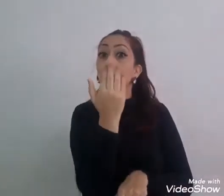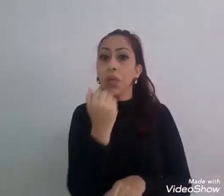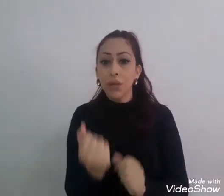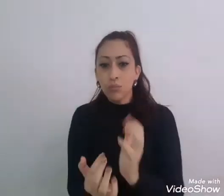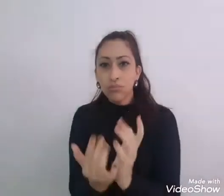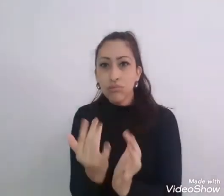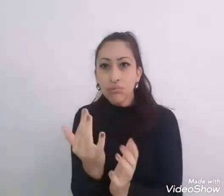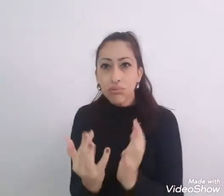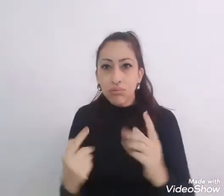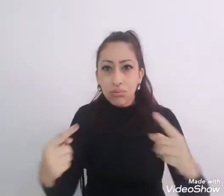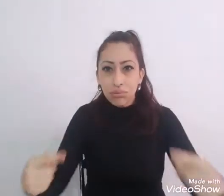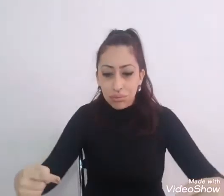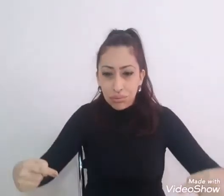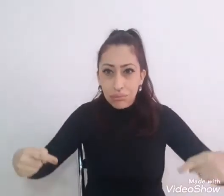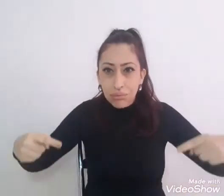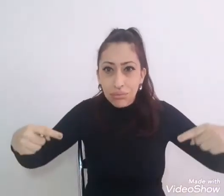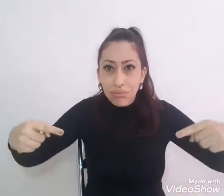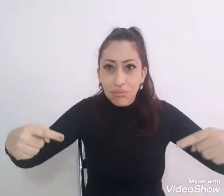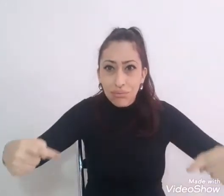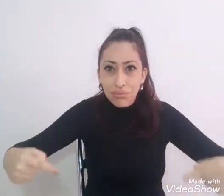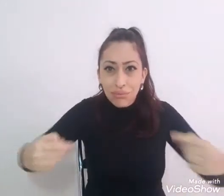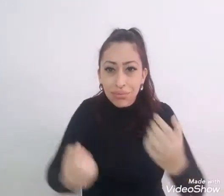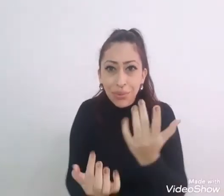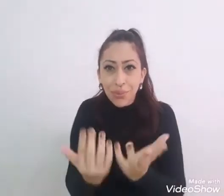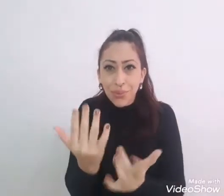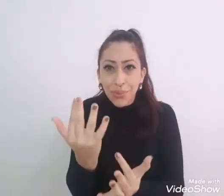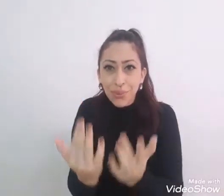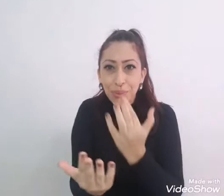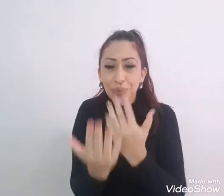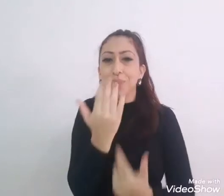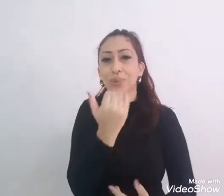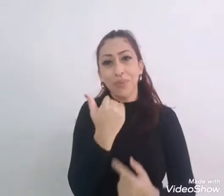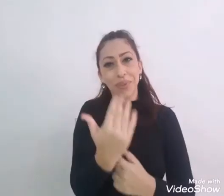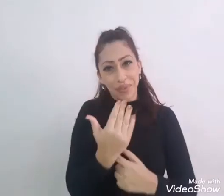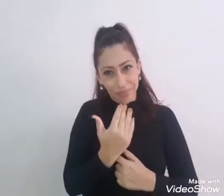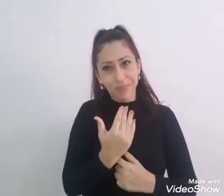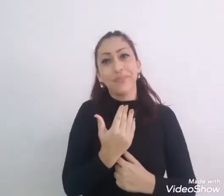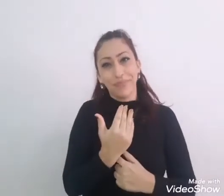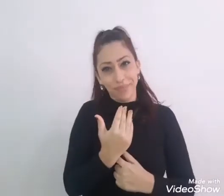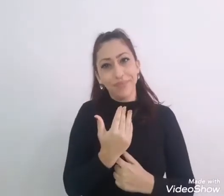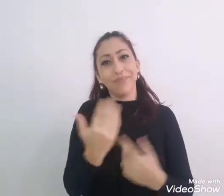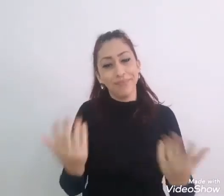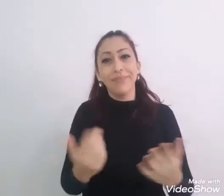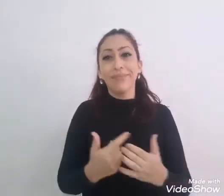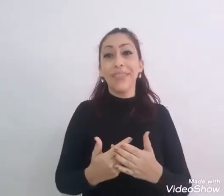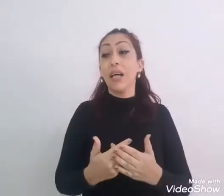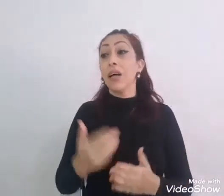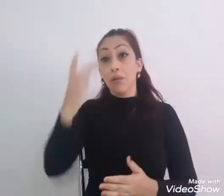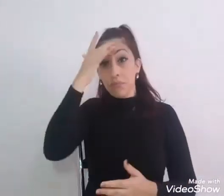contribuição fenomenal para os povos da pré-história, né? Tanto é que muitos povos que não dominavam o fogo